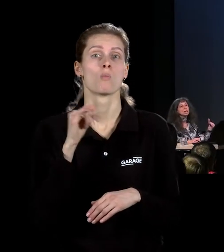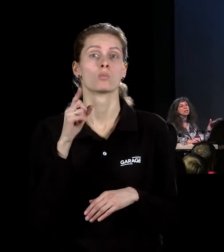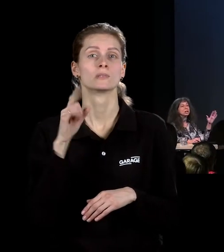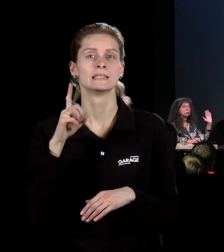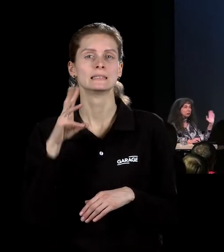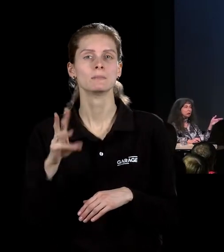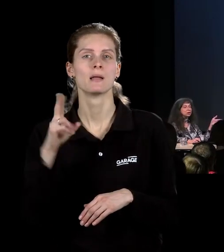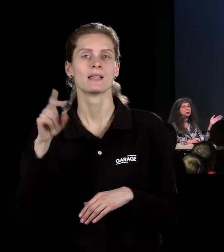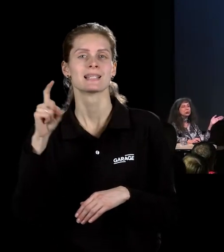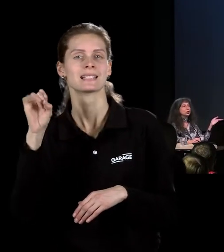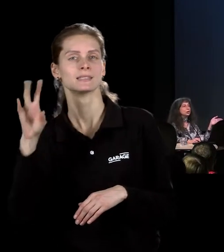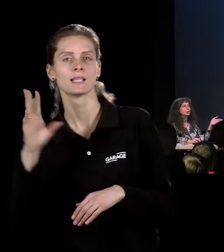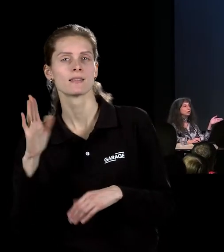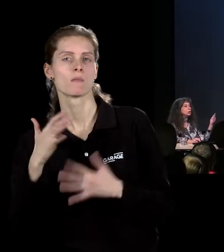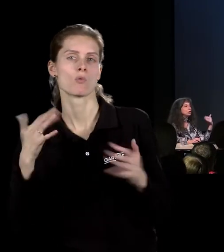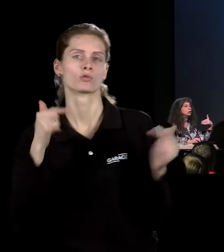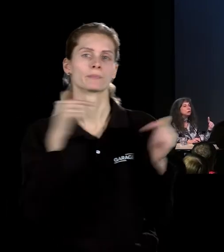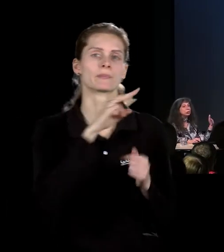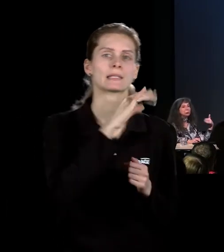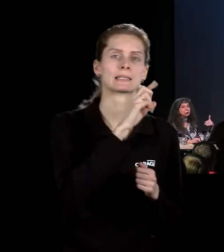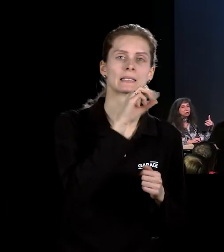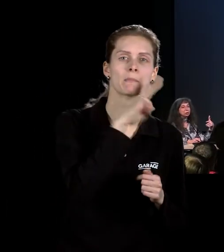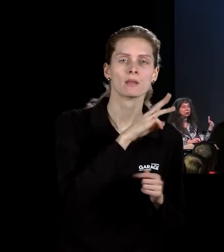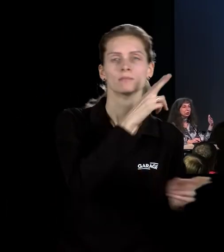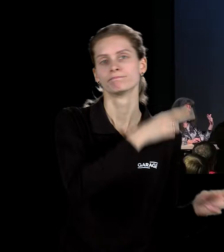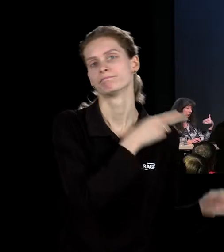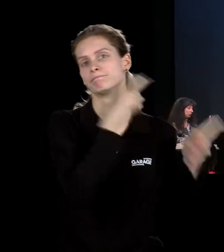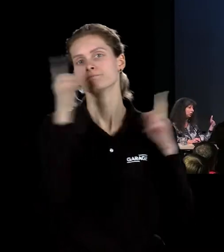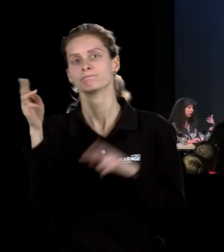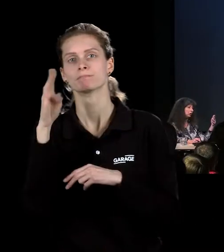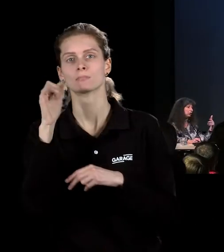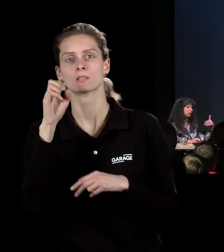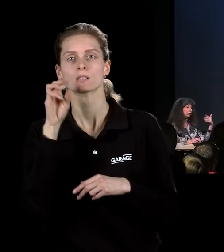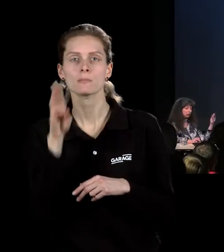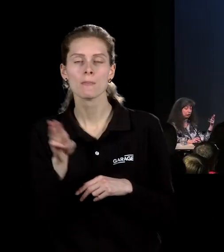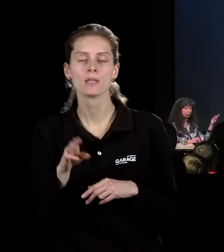толка, отправляется в путешествие в Тибет и эту свою как бы